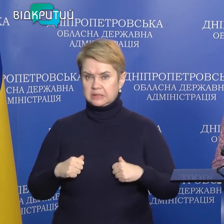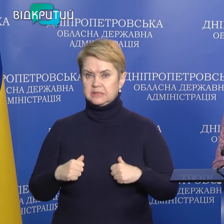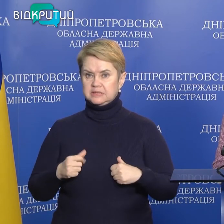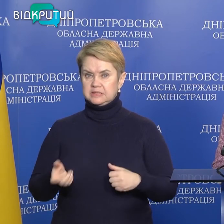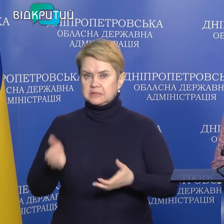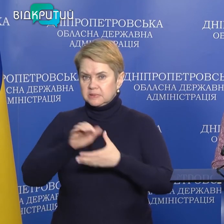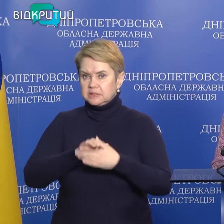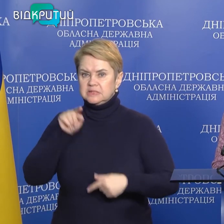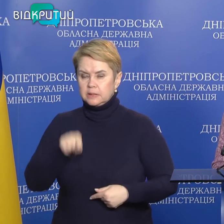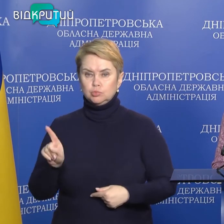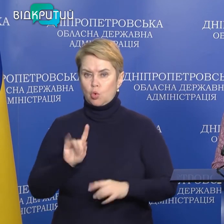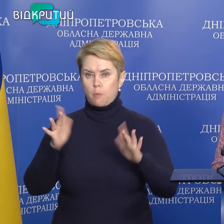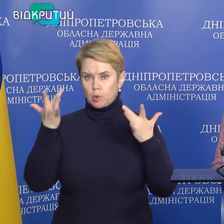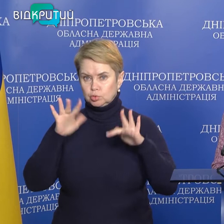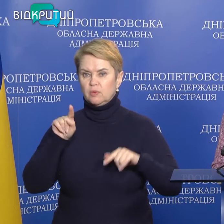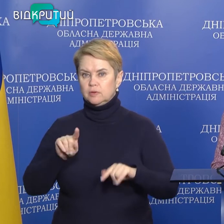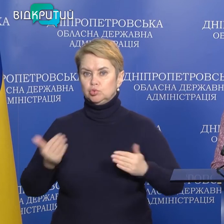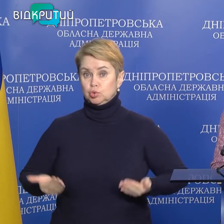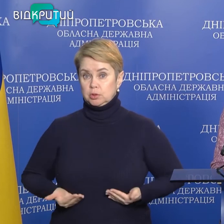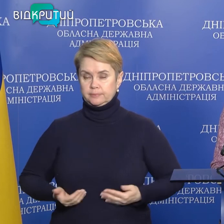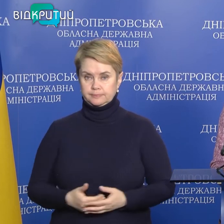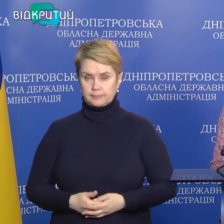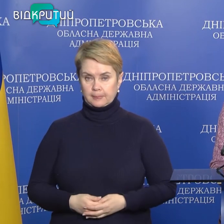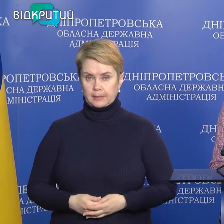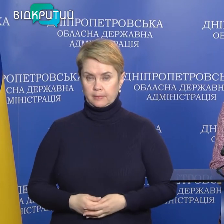що произошло в її житті.